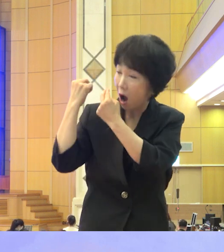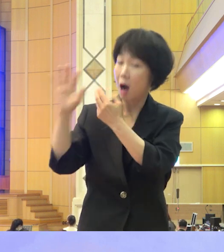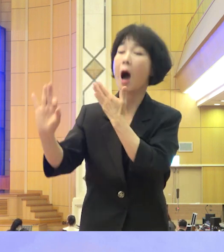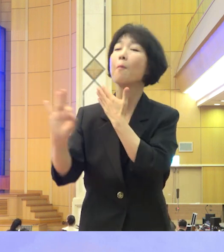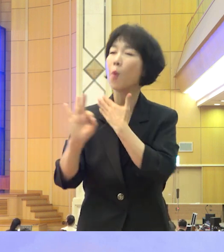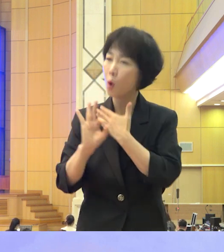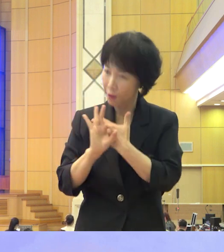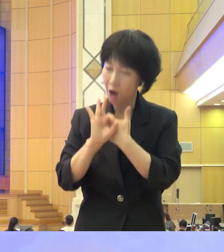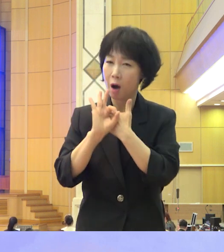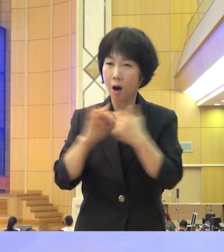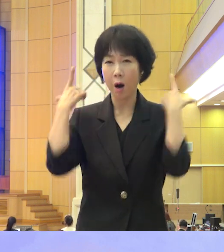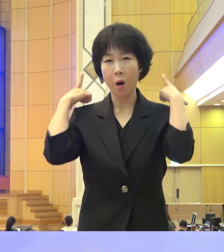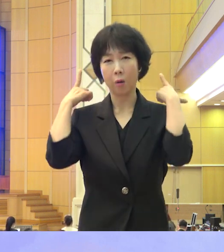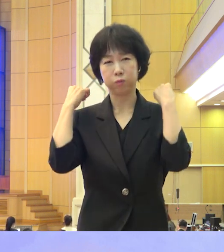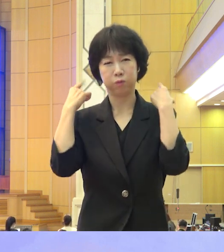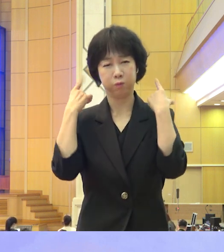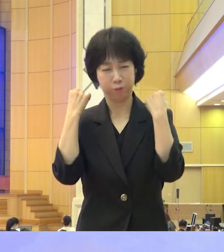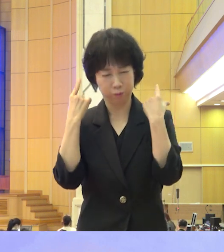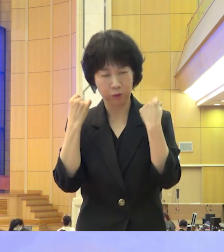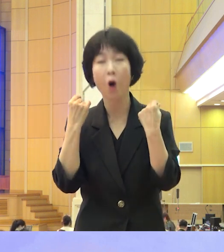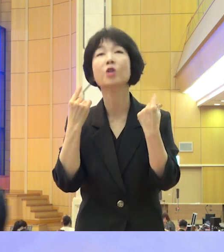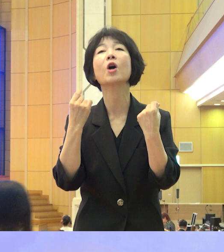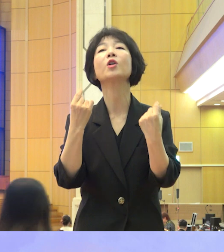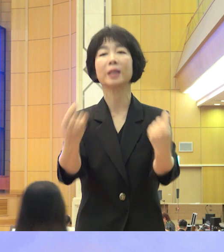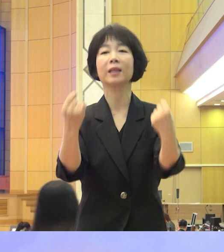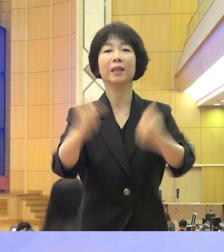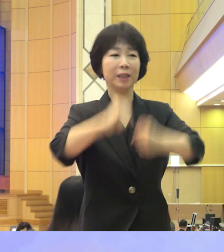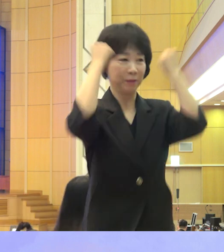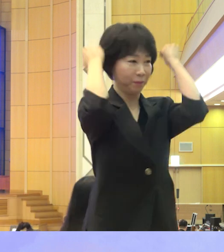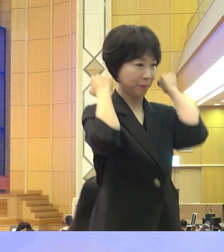때때로 뒤돌아보며